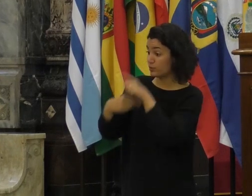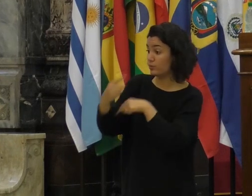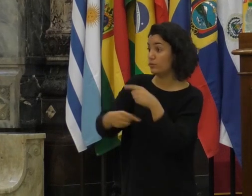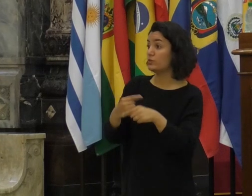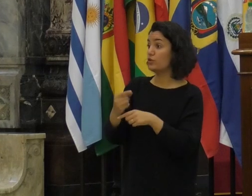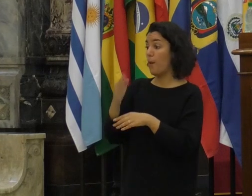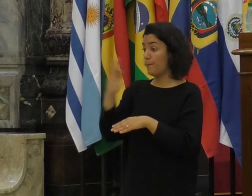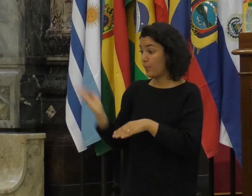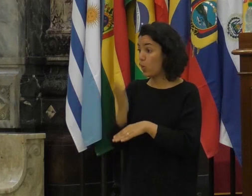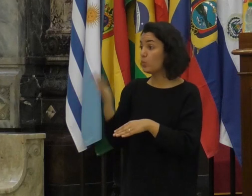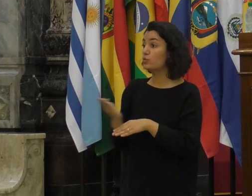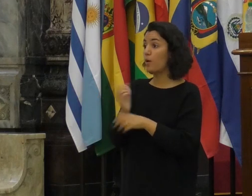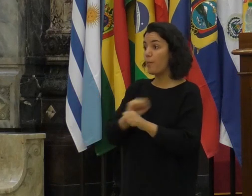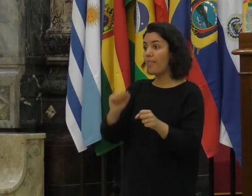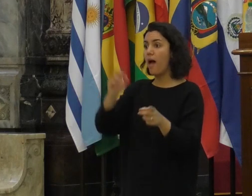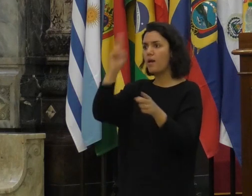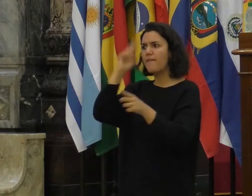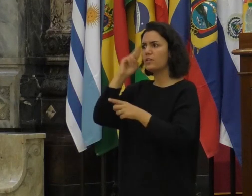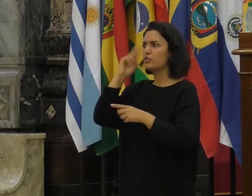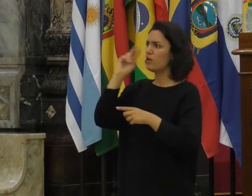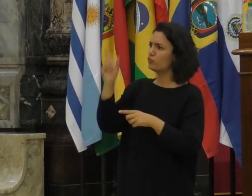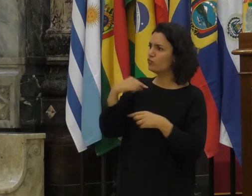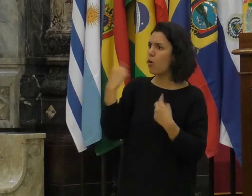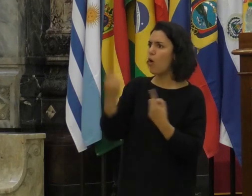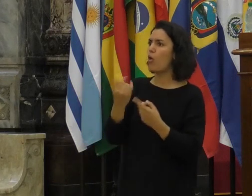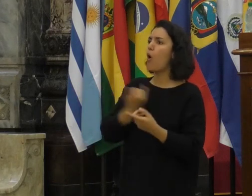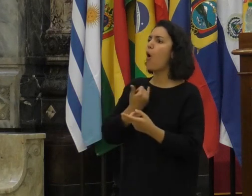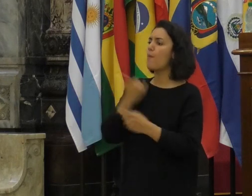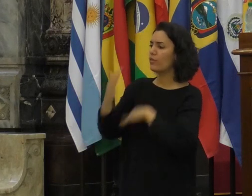producción para que reflexionemos sobre su desarrollo.